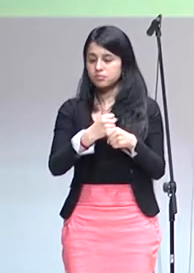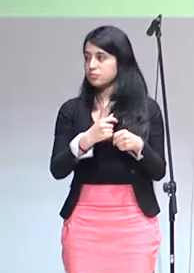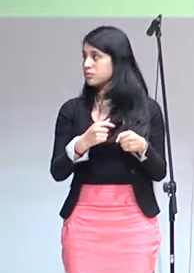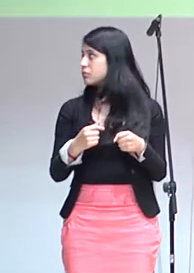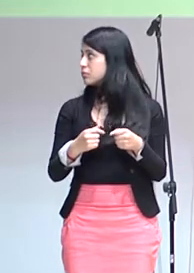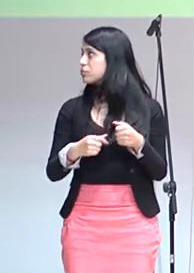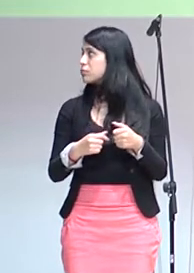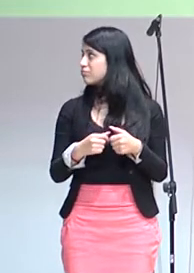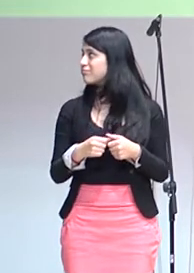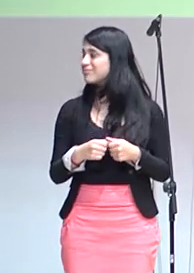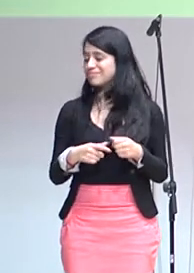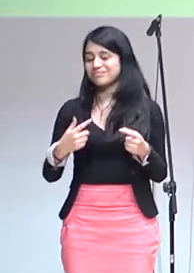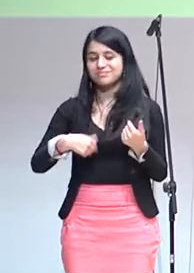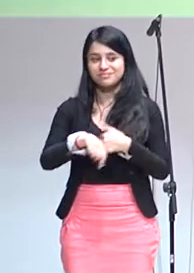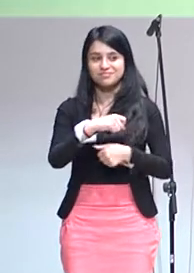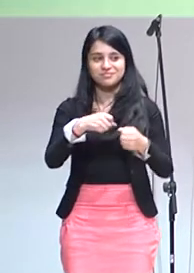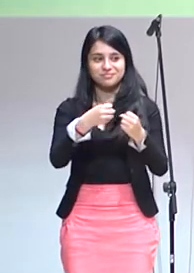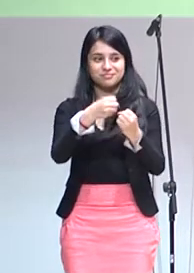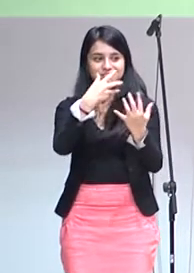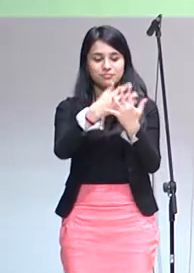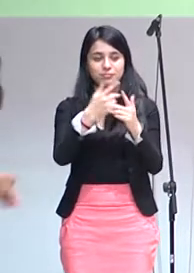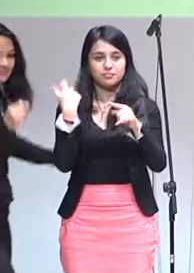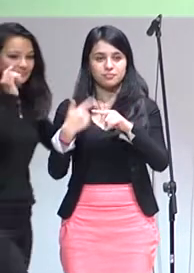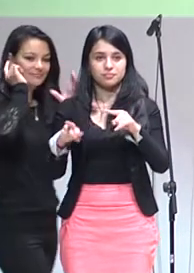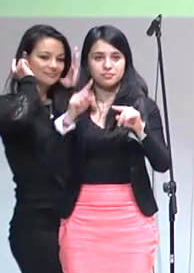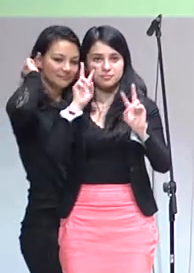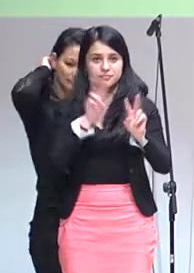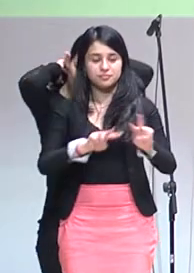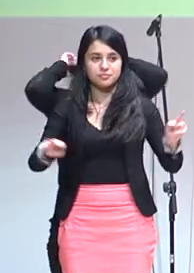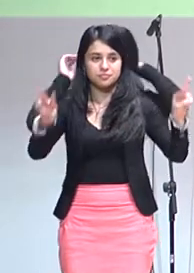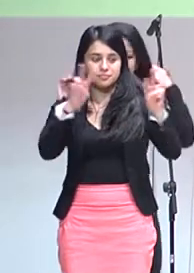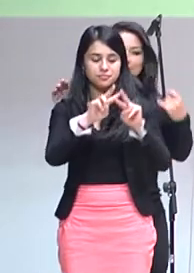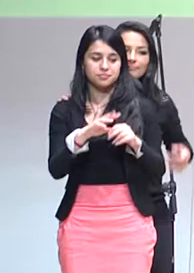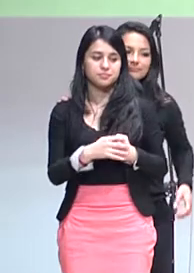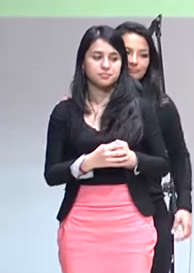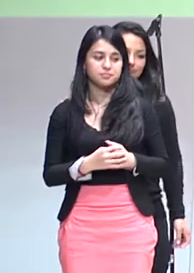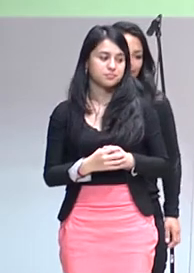una estructura totalmente diferente mental de los muchachos.